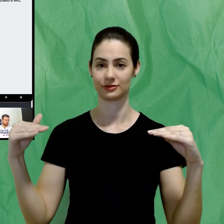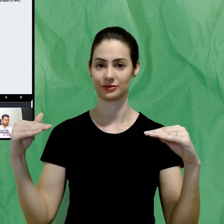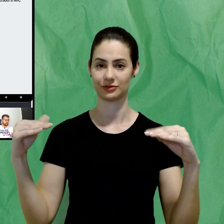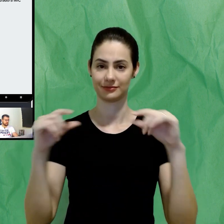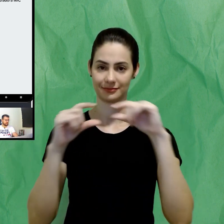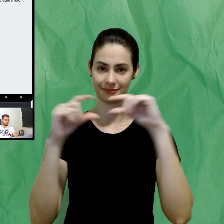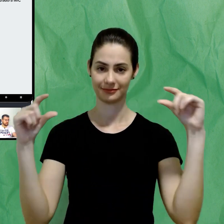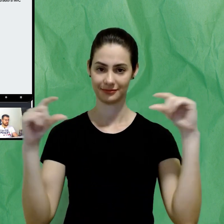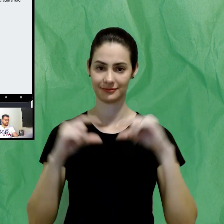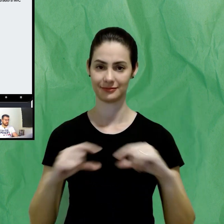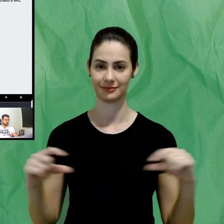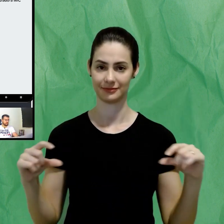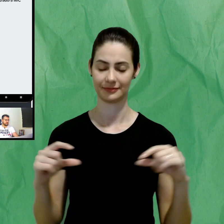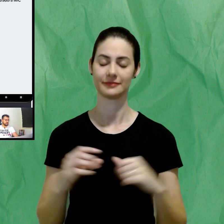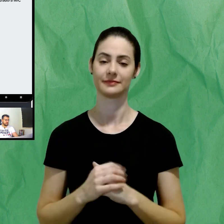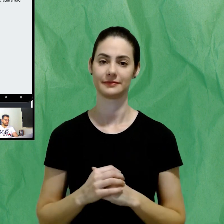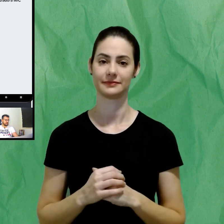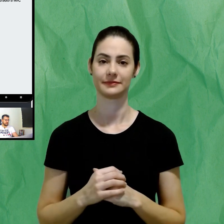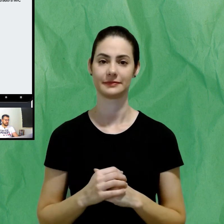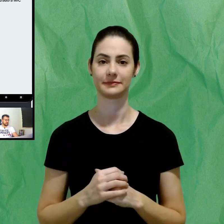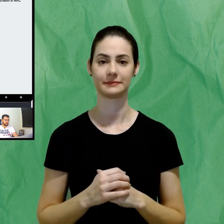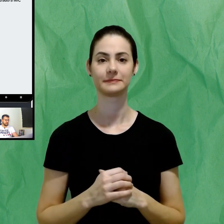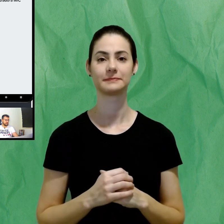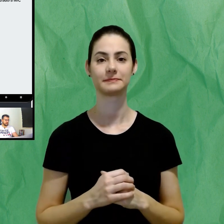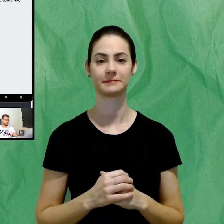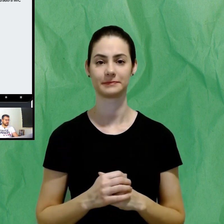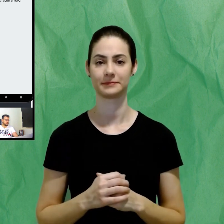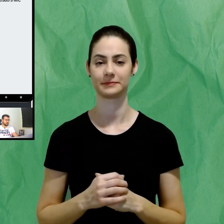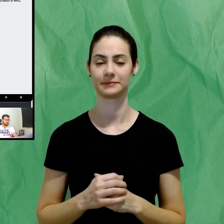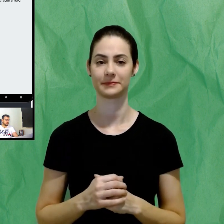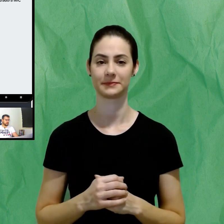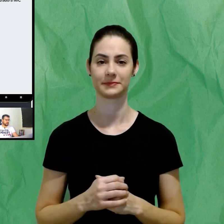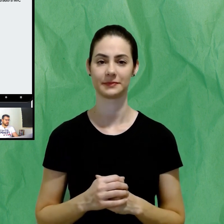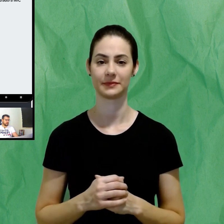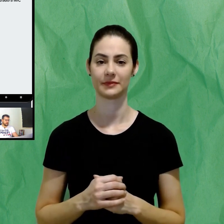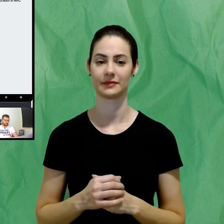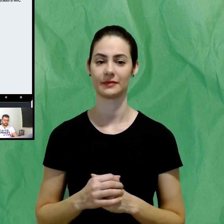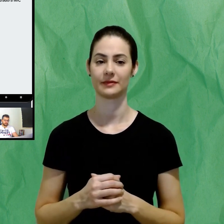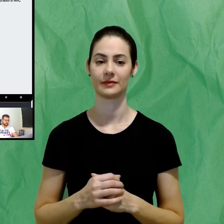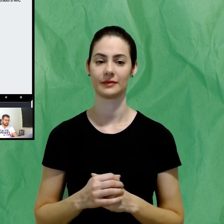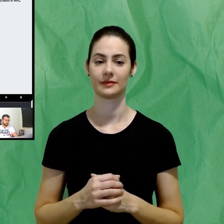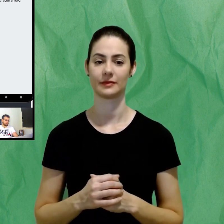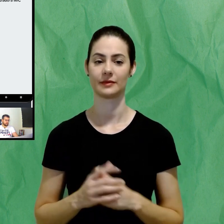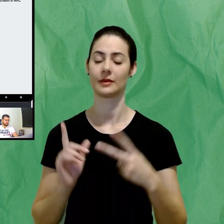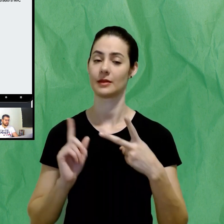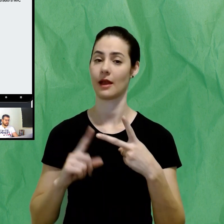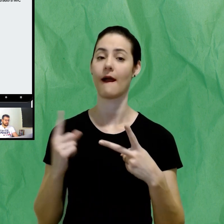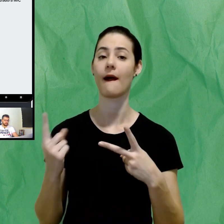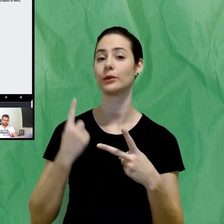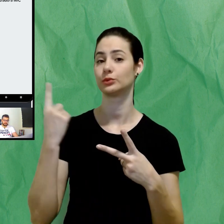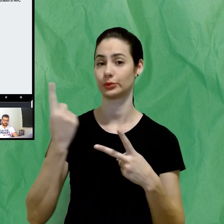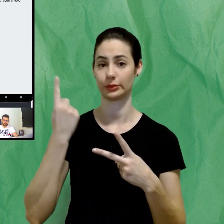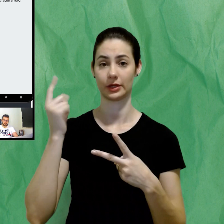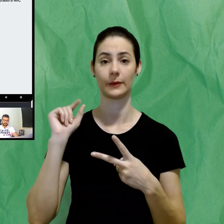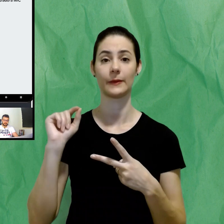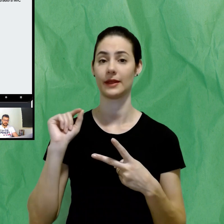espaço da inputs área, certo? E o meu height eu vou falar que ele ocupa também